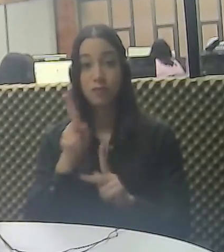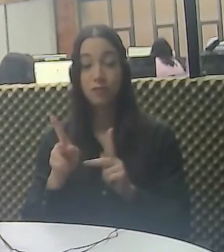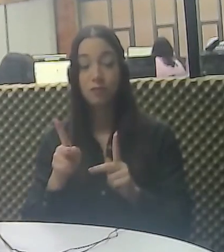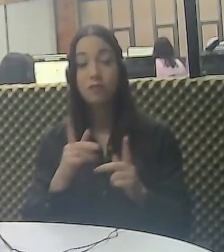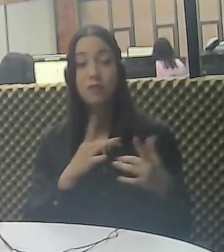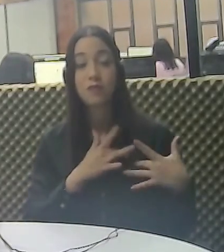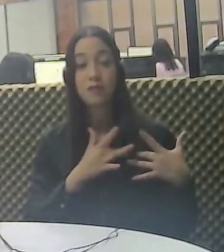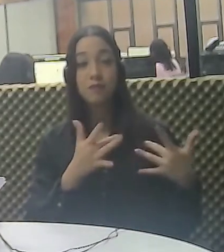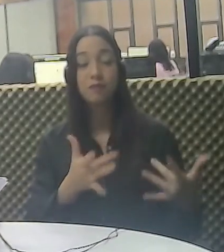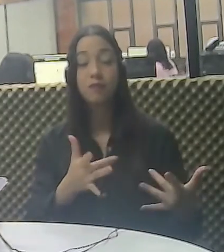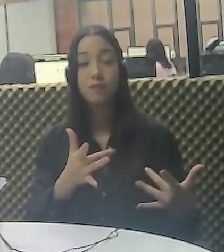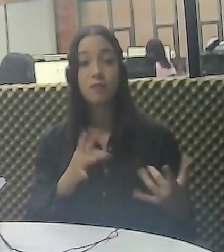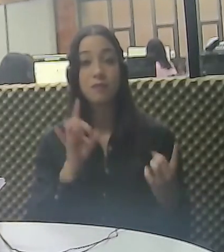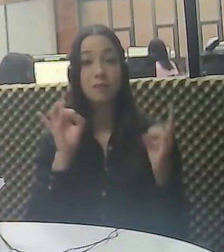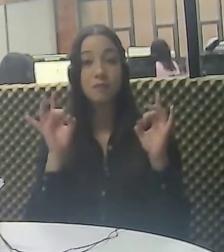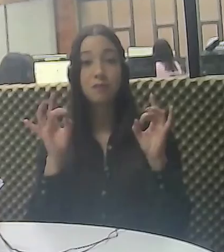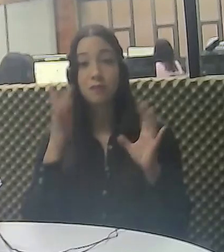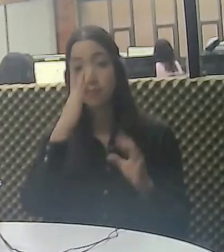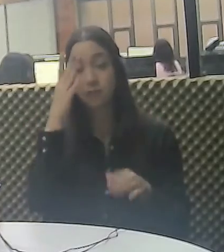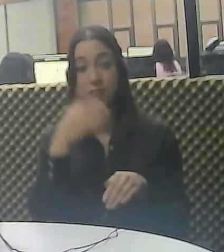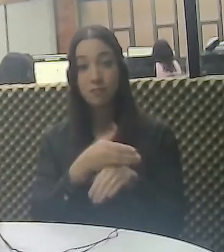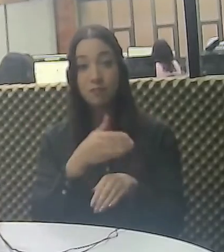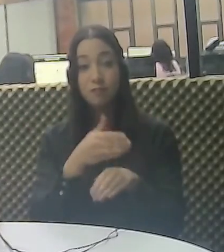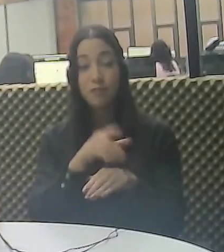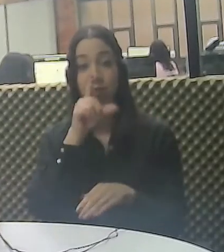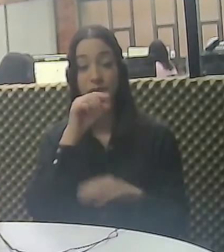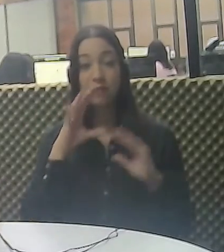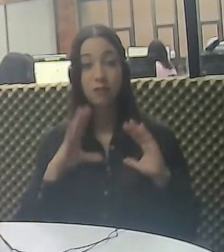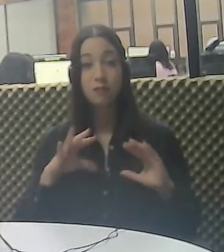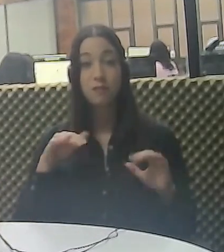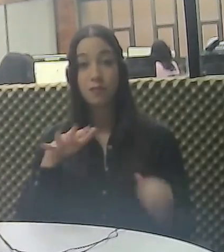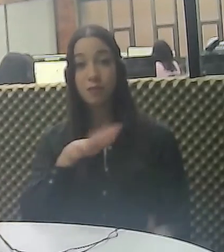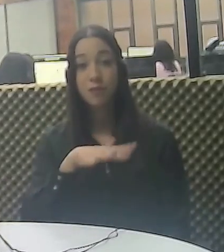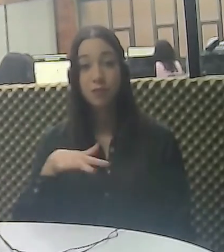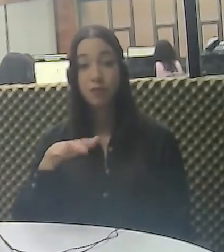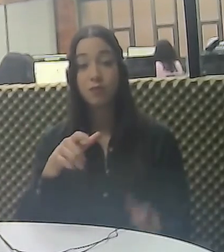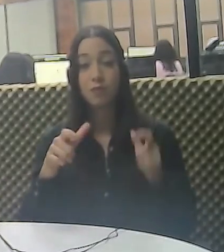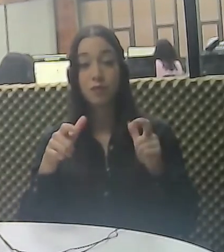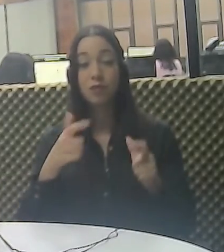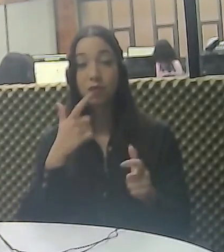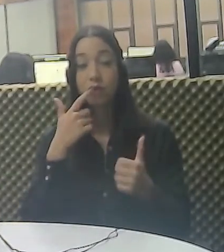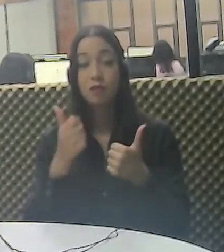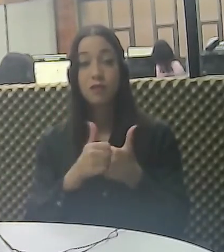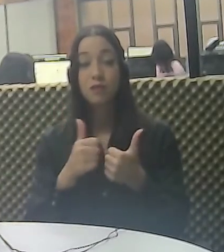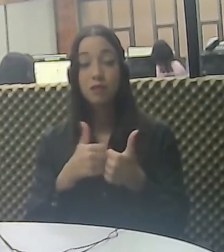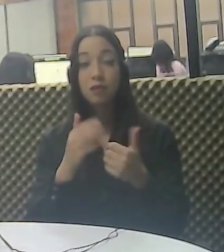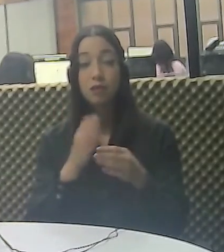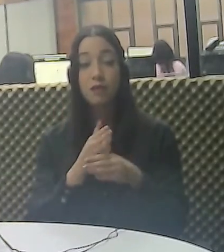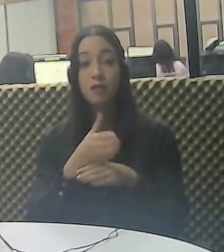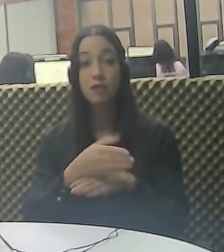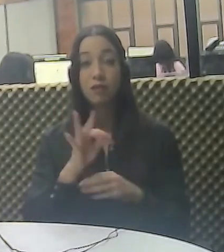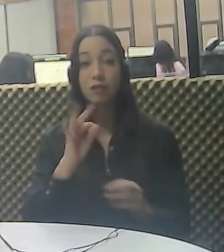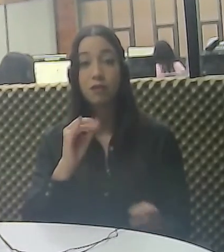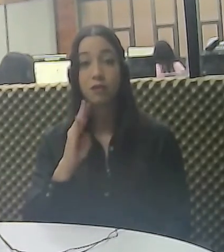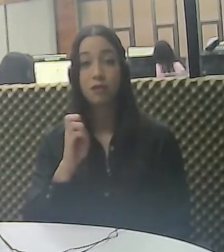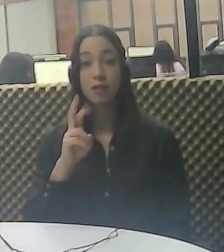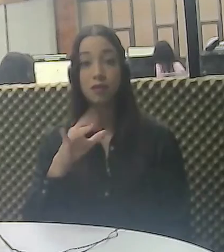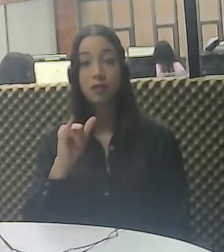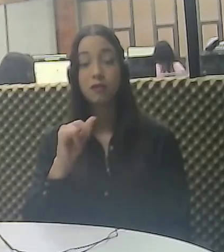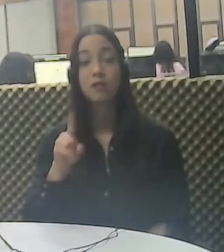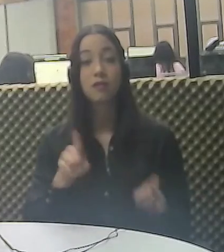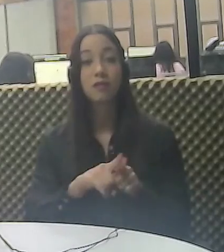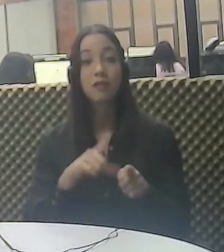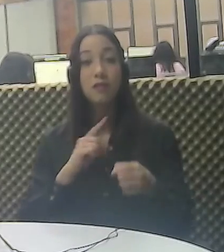atendimentos especiais para os usuários do Parque do Sabiá o espaço fica localizado próximo à entrada do Tibery e oferece também